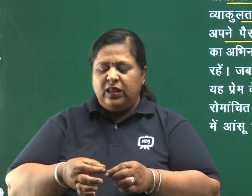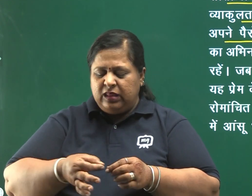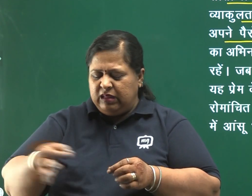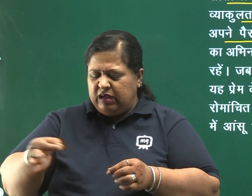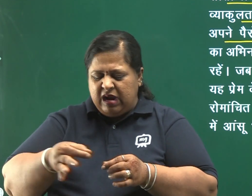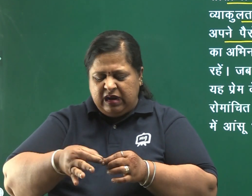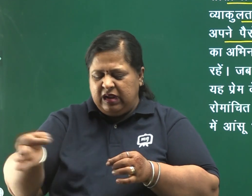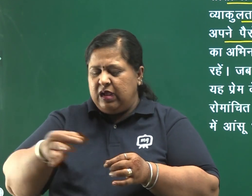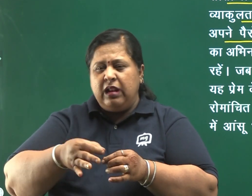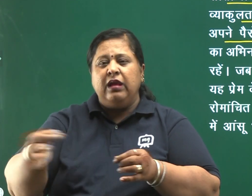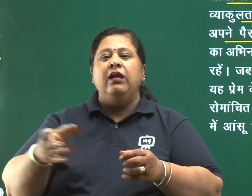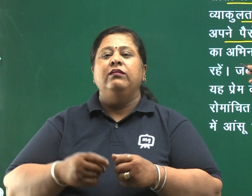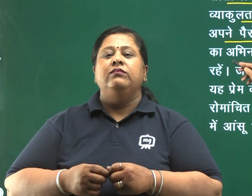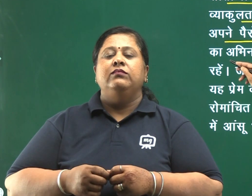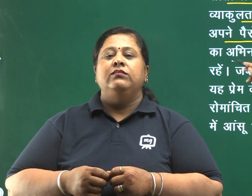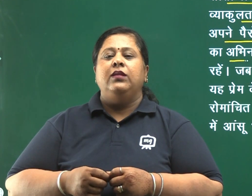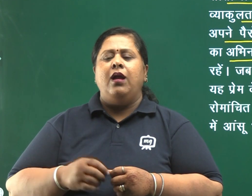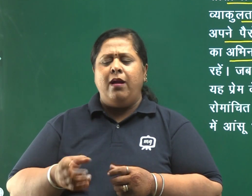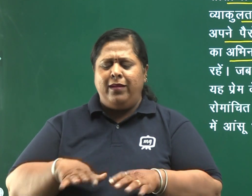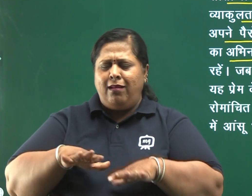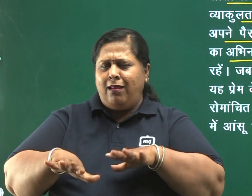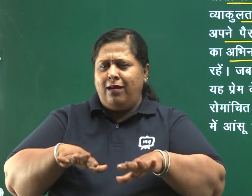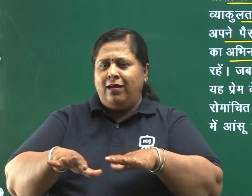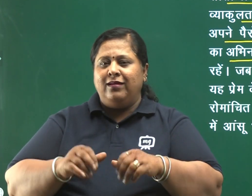कांटे निकालने का अभिनय